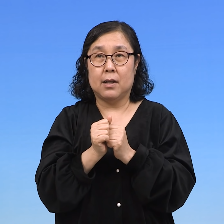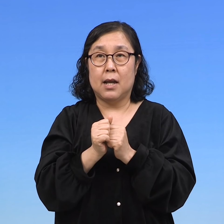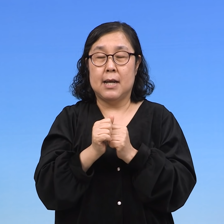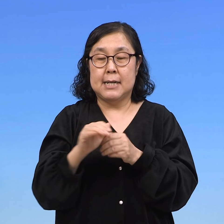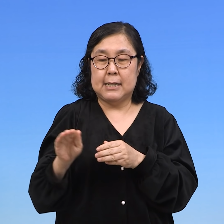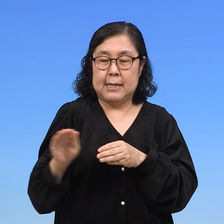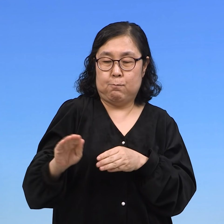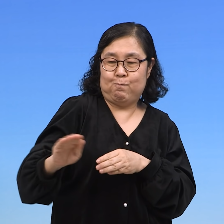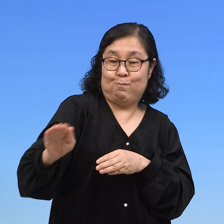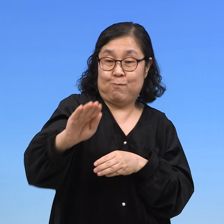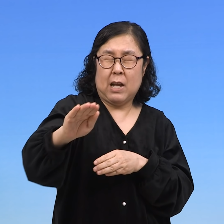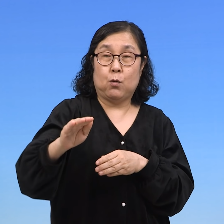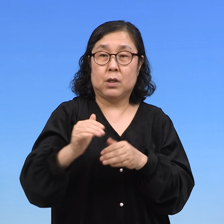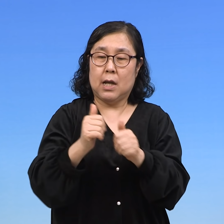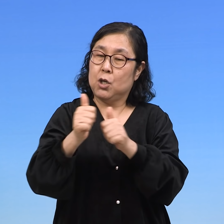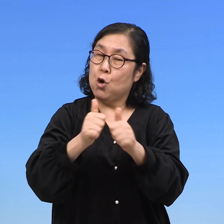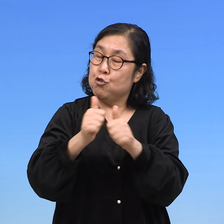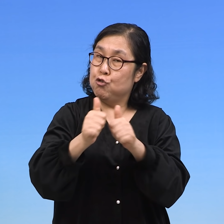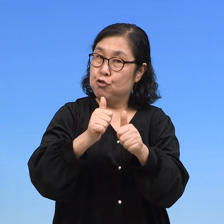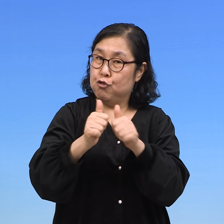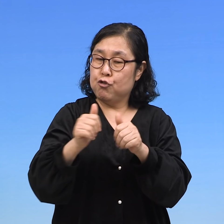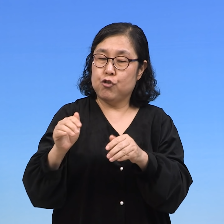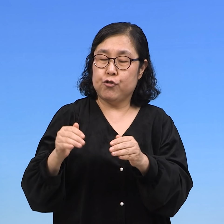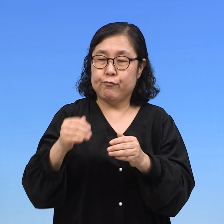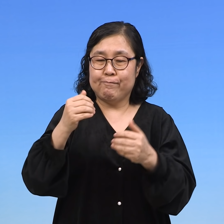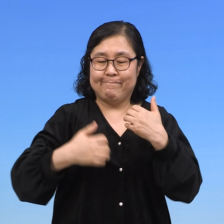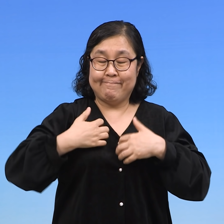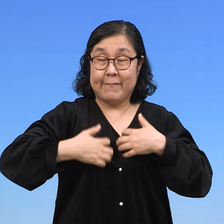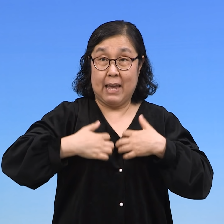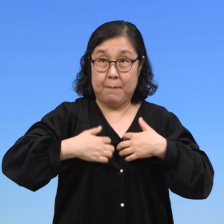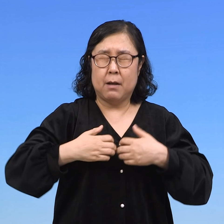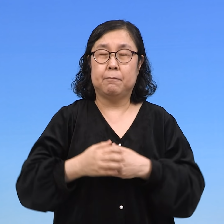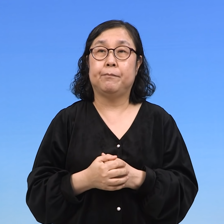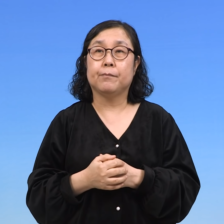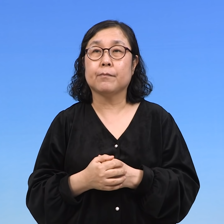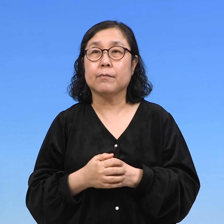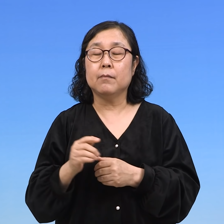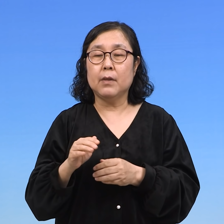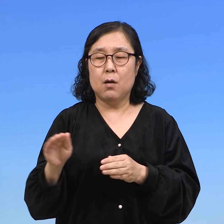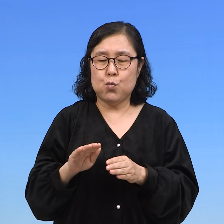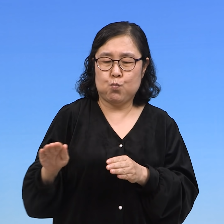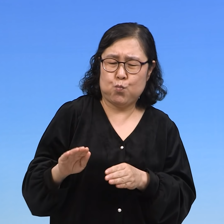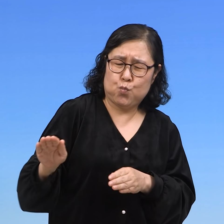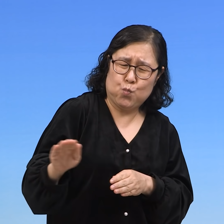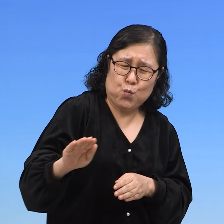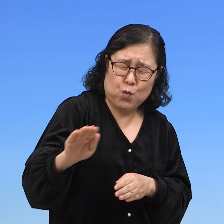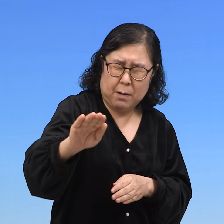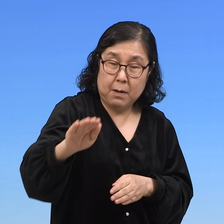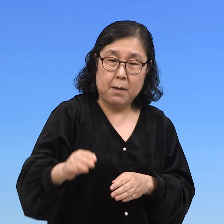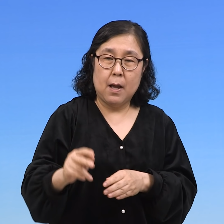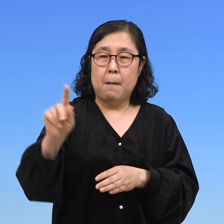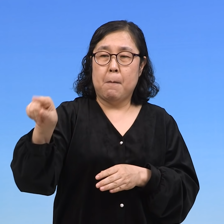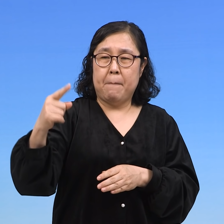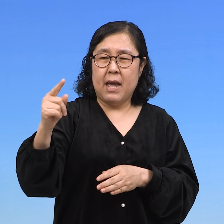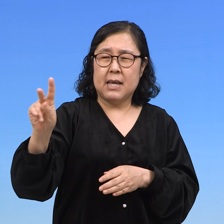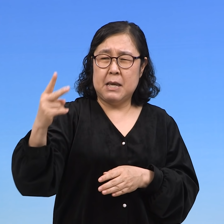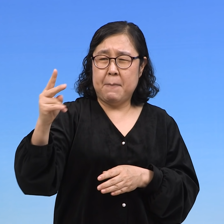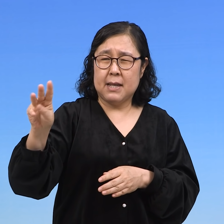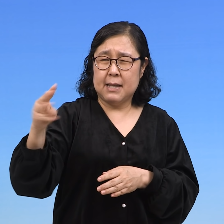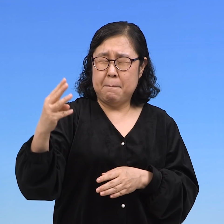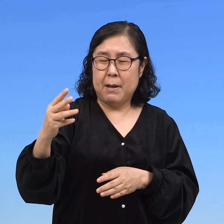경주 아마 옛날 분들 요즘도 하는지 모르겠습니다 이제 막 속도를 내면은 막 100km 200km